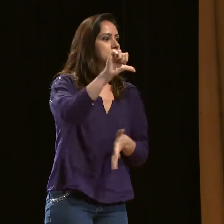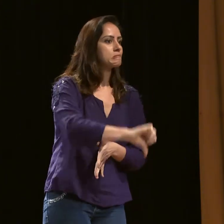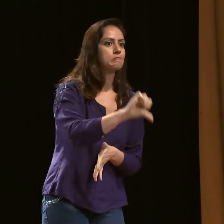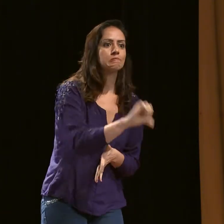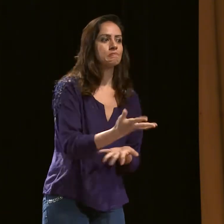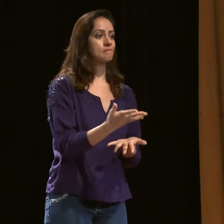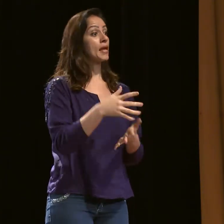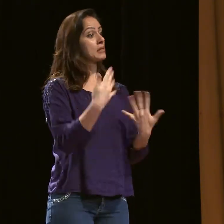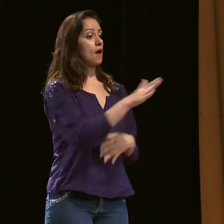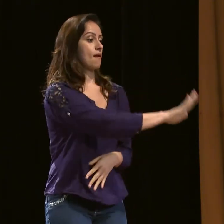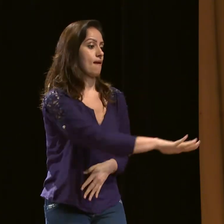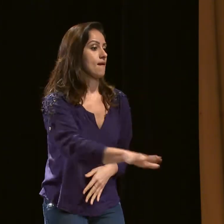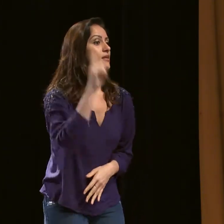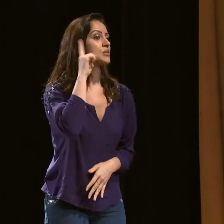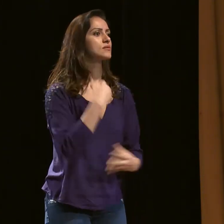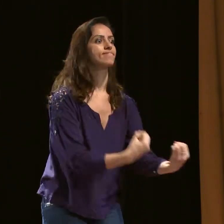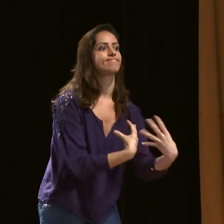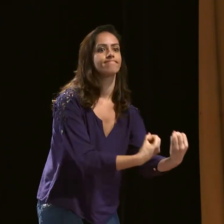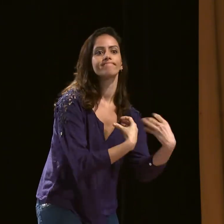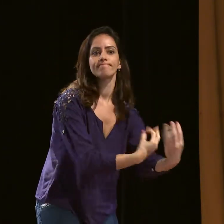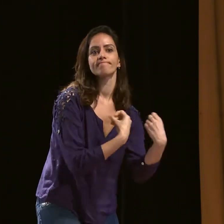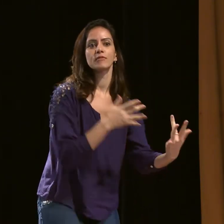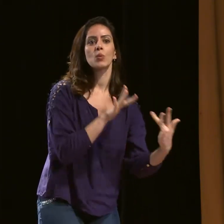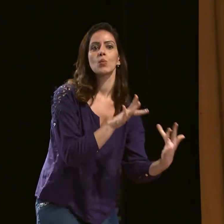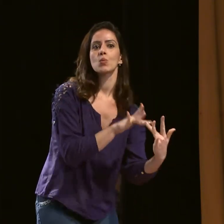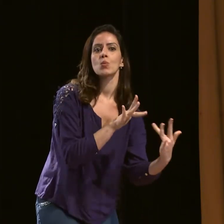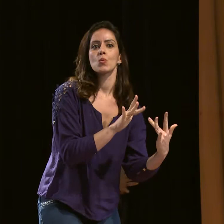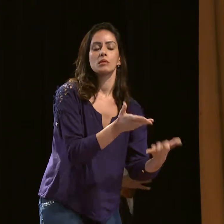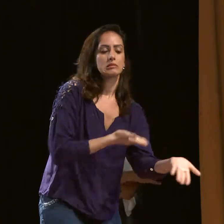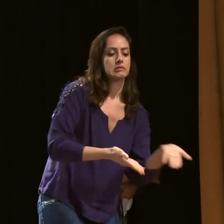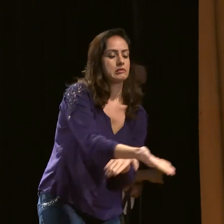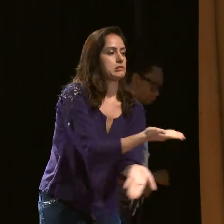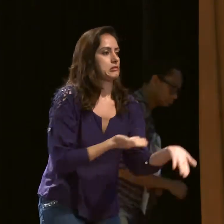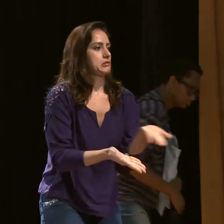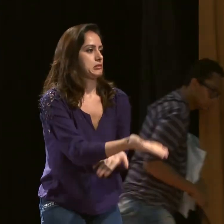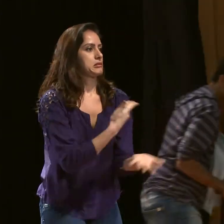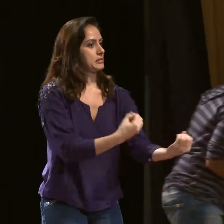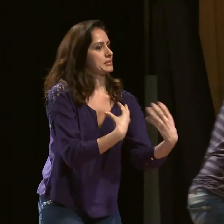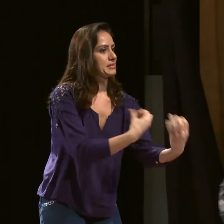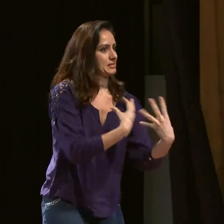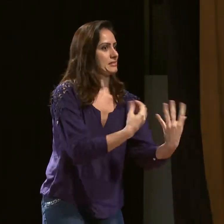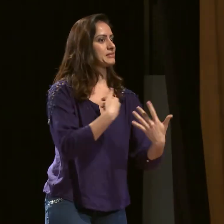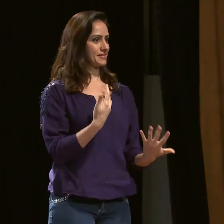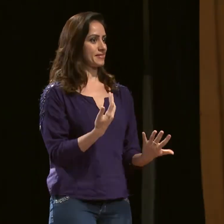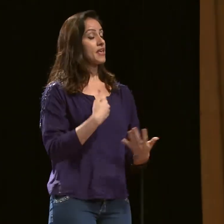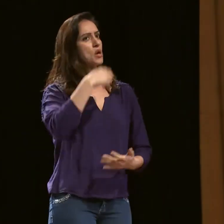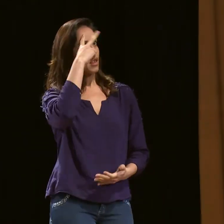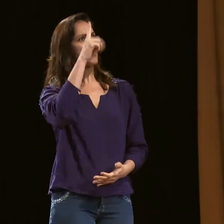muito iniciante, não era boa. E as crianças surdas, elas me ensinavam através do contato, do relacionamento, da relação. Eu